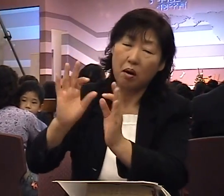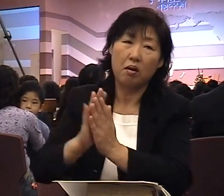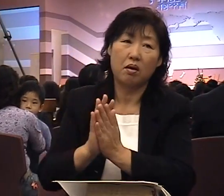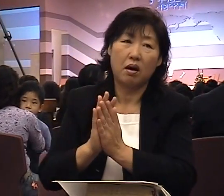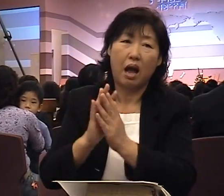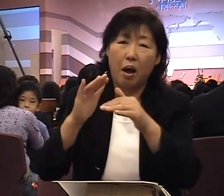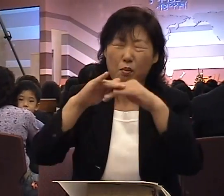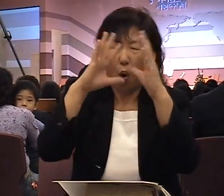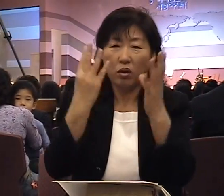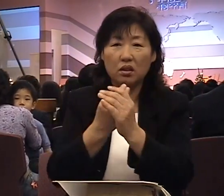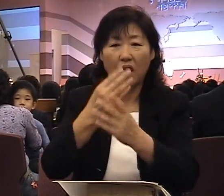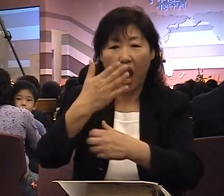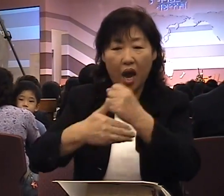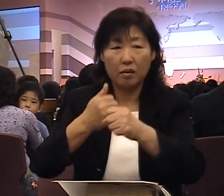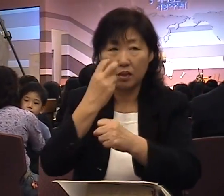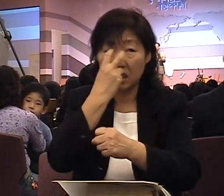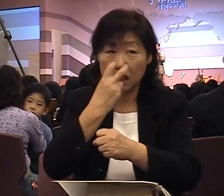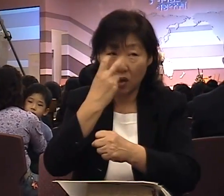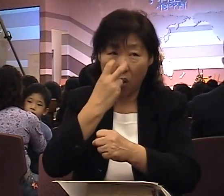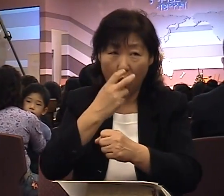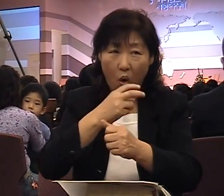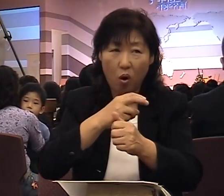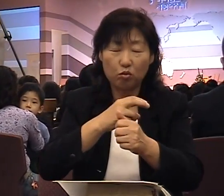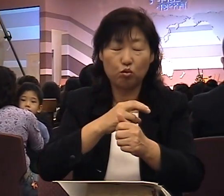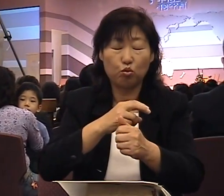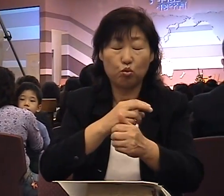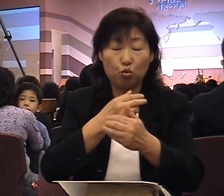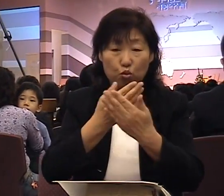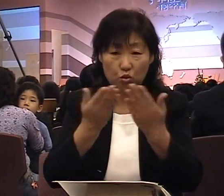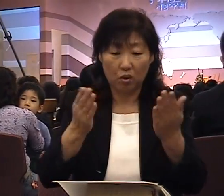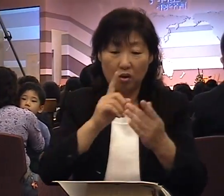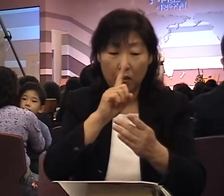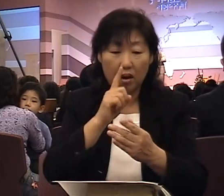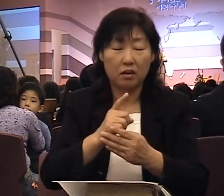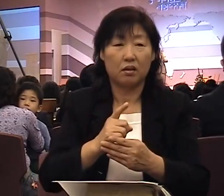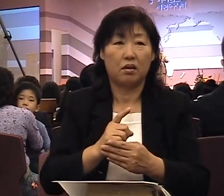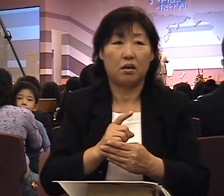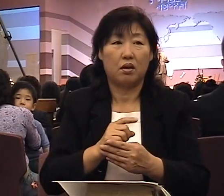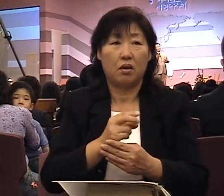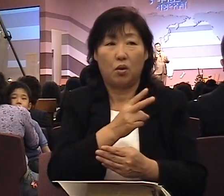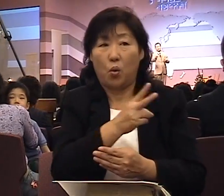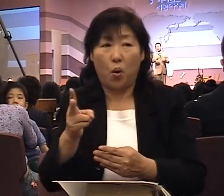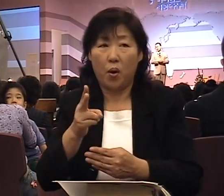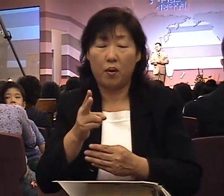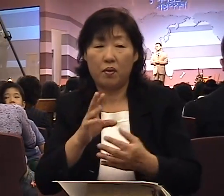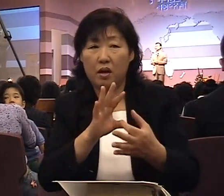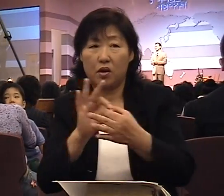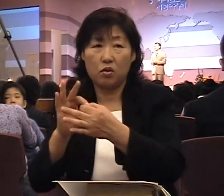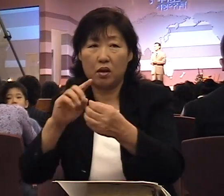아니하냐, 하나님의 섭리 가운데 너를 지켜주신다, 이렇게 말씀하신 후에 곧바로 이어주시는